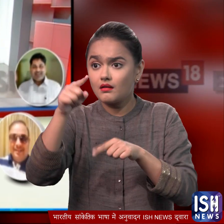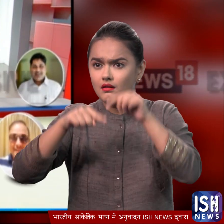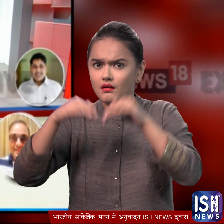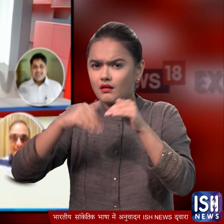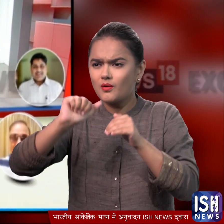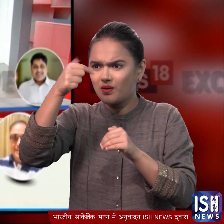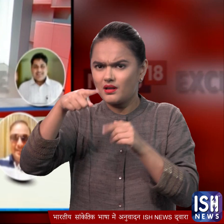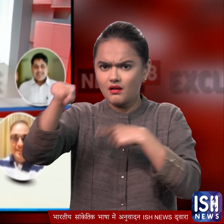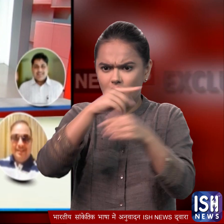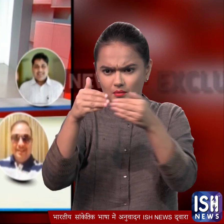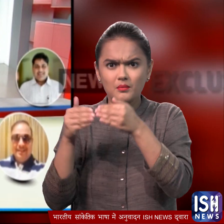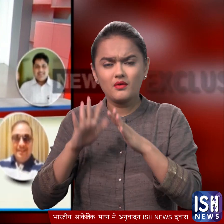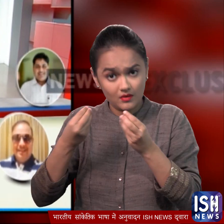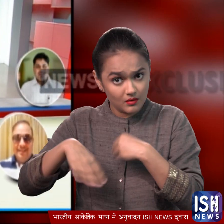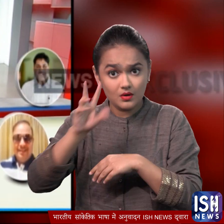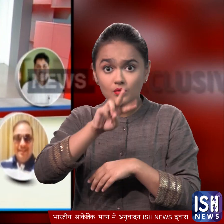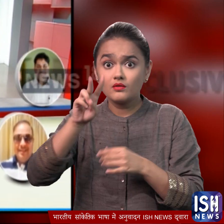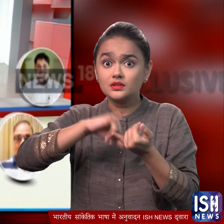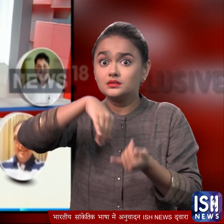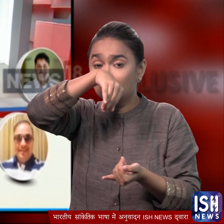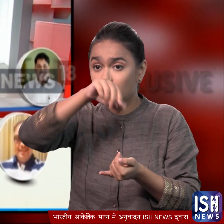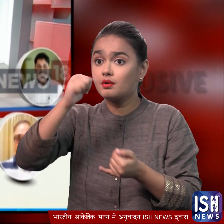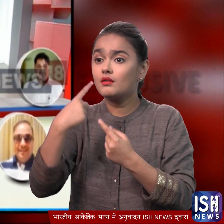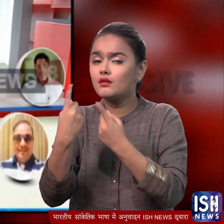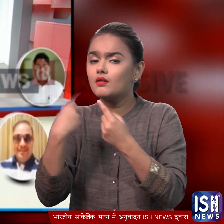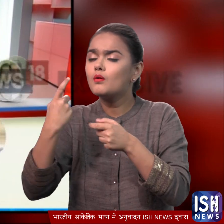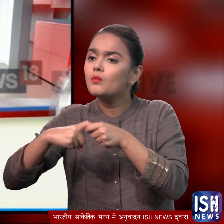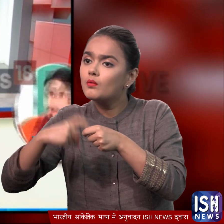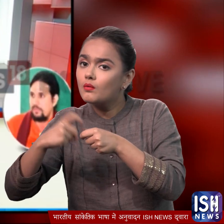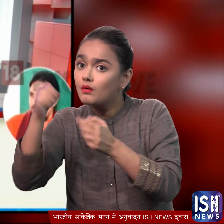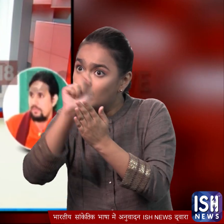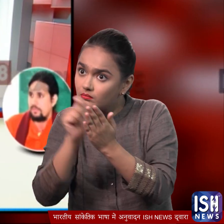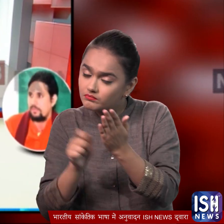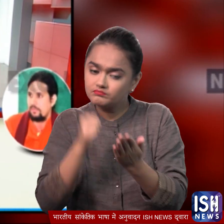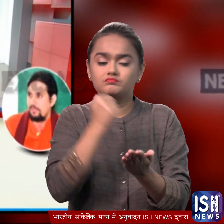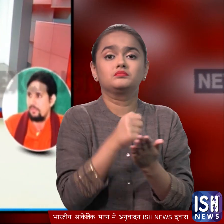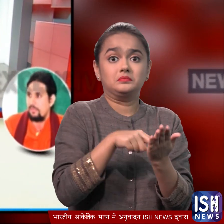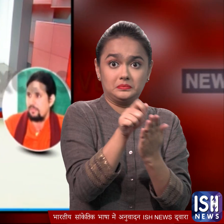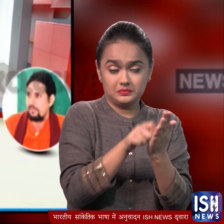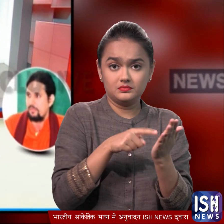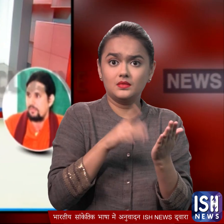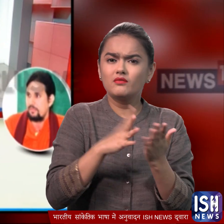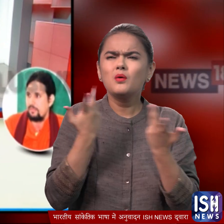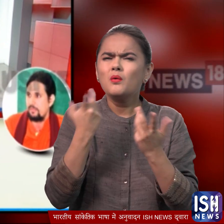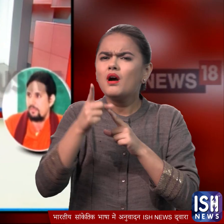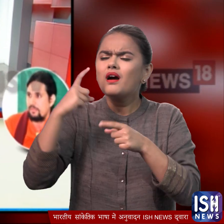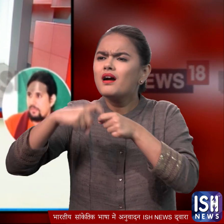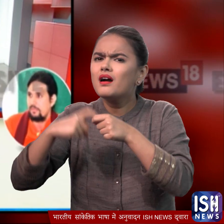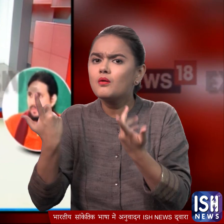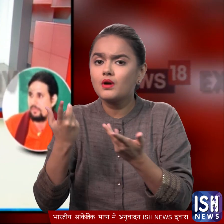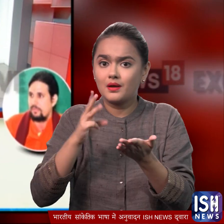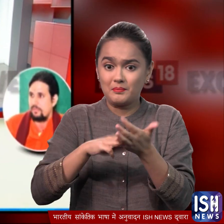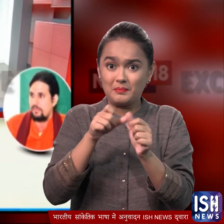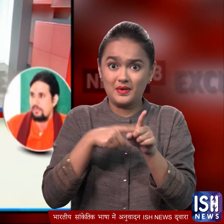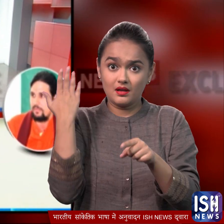वाली है, जिनके बयान 22 सितंबर को दर्ज हो सकते हैं। खबर है कि इन तीनों से पूछताछ इसलिए होगी क्योंकि उन्होंने मई महीने में